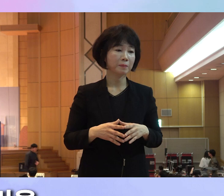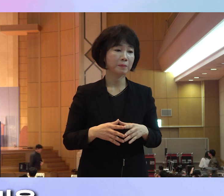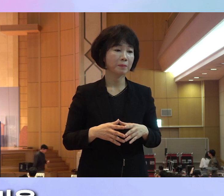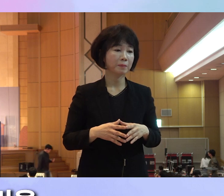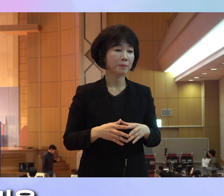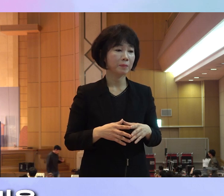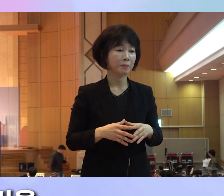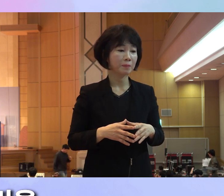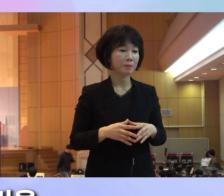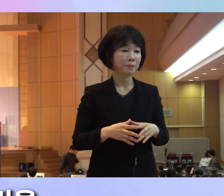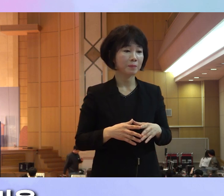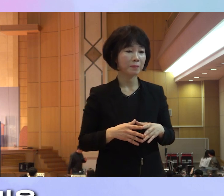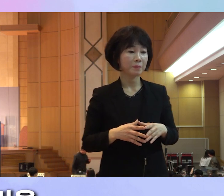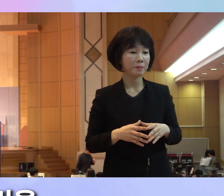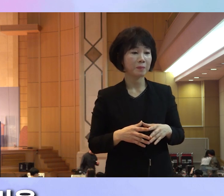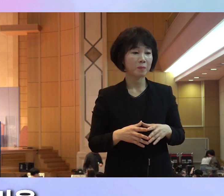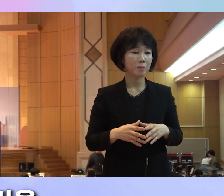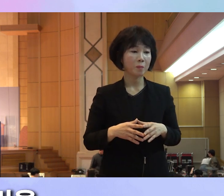네.